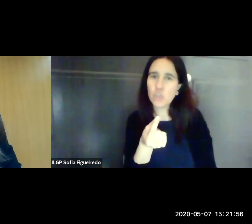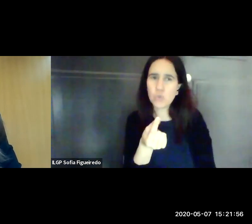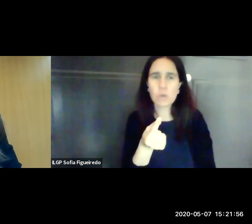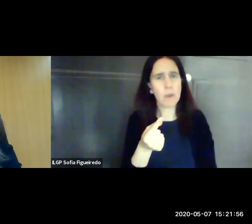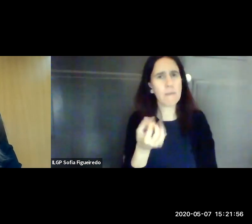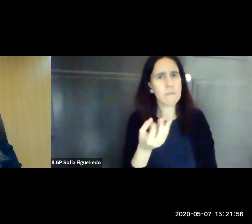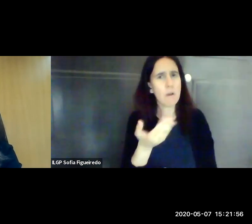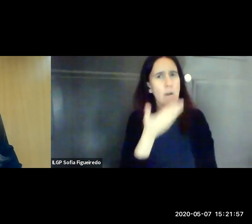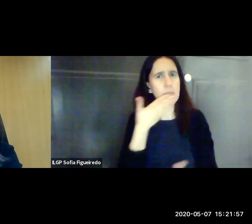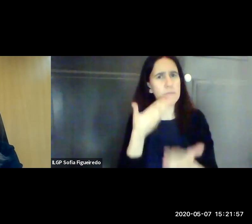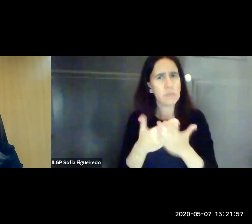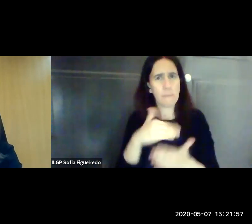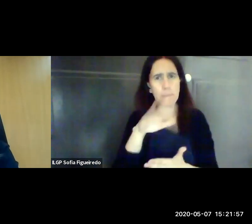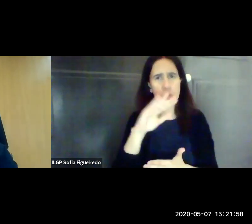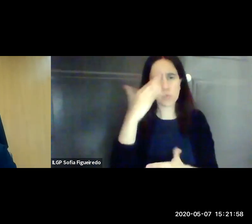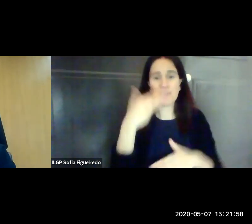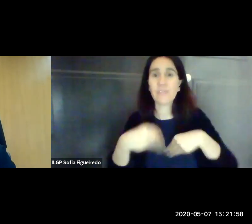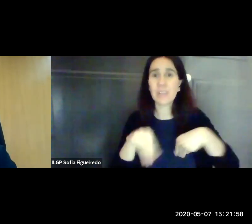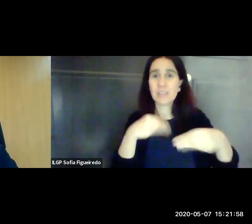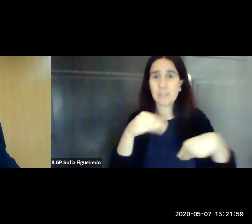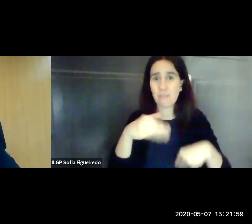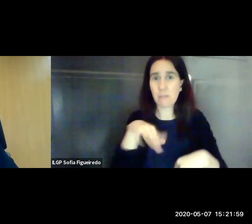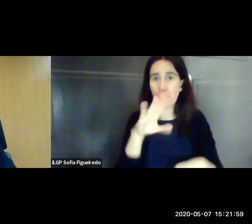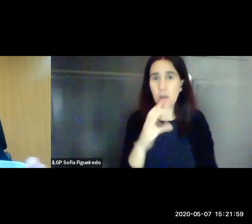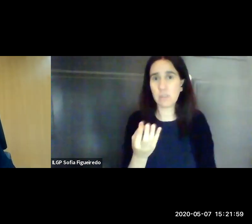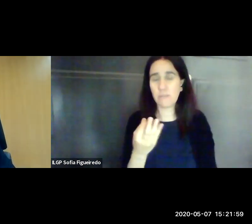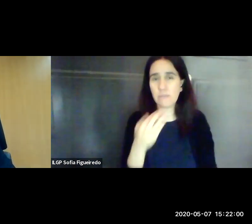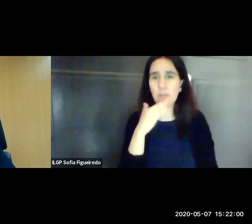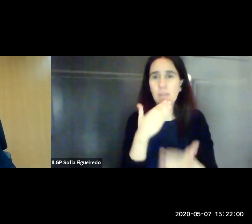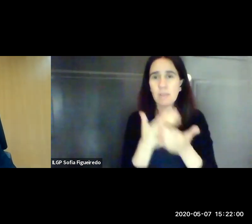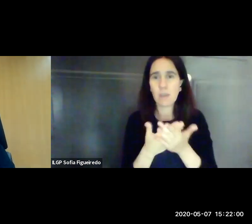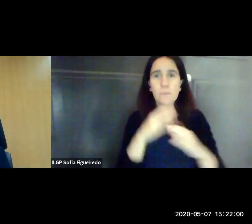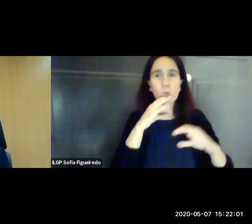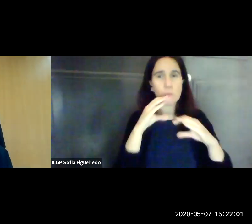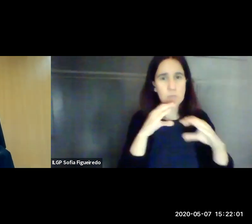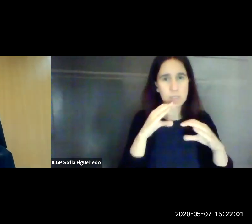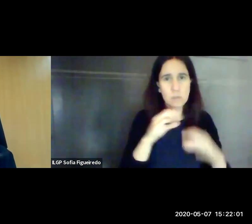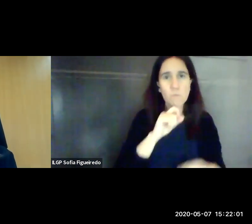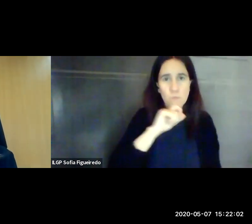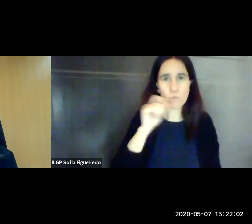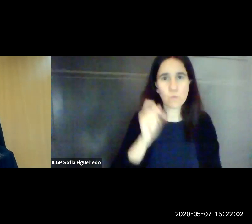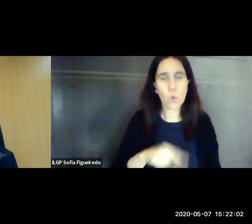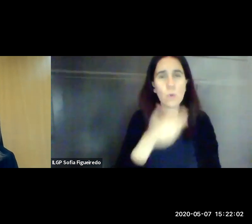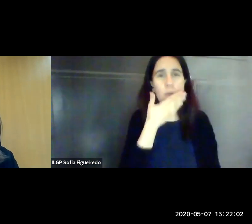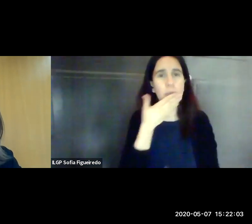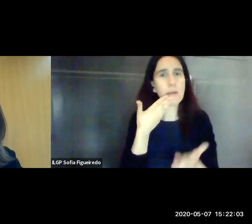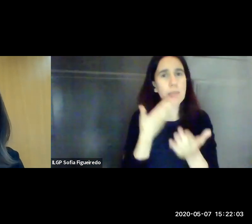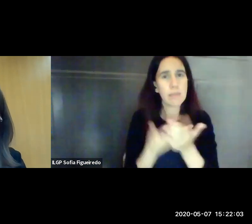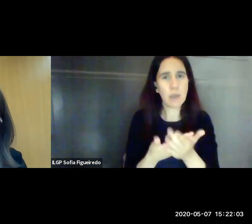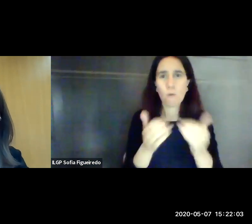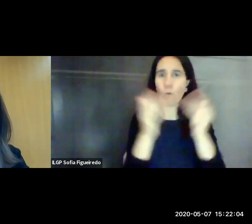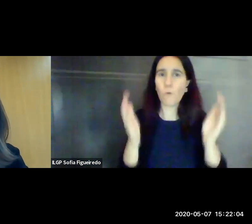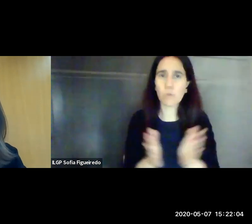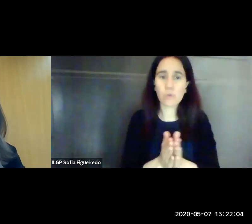acessível, mais flexível e, portanto, nos permite comunicar de forma eficaz com todos os elementos da